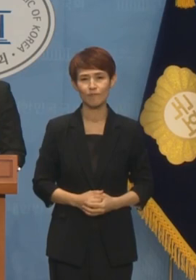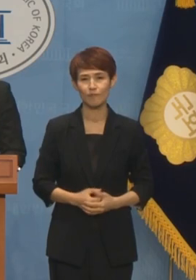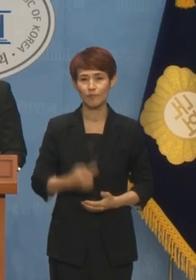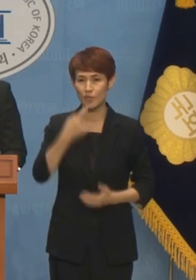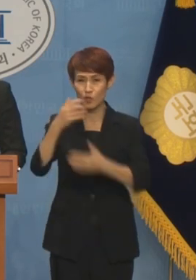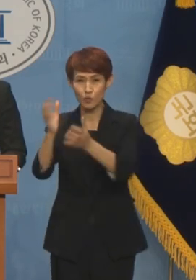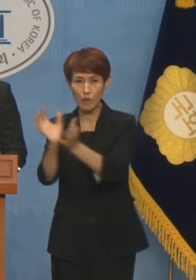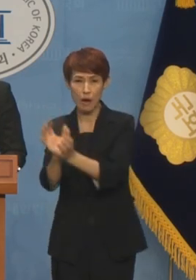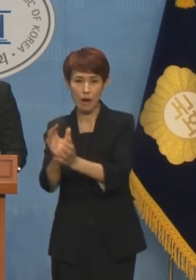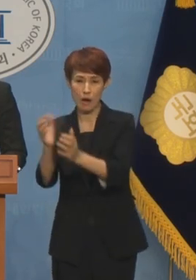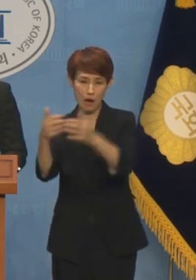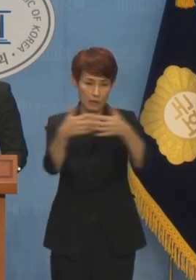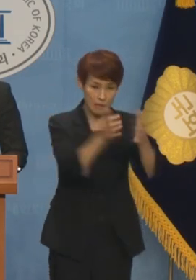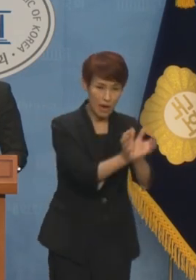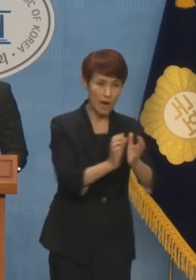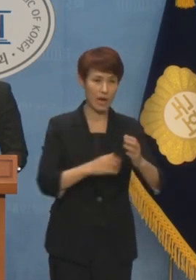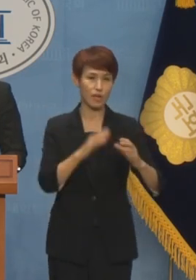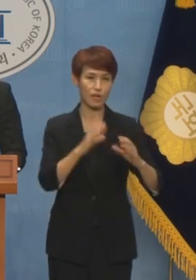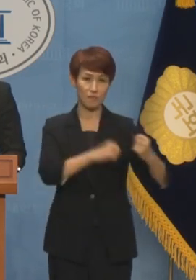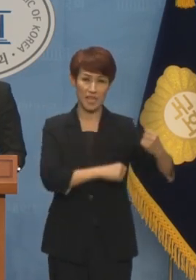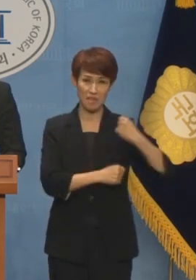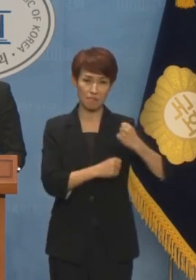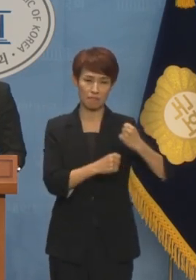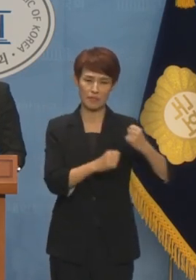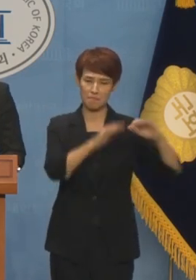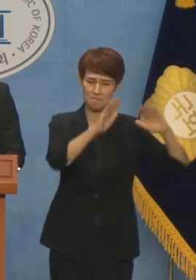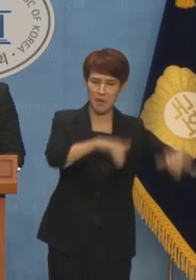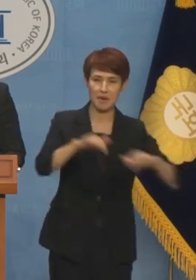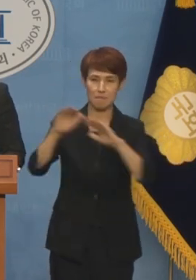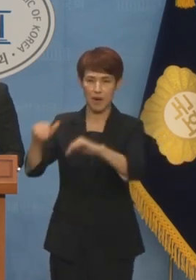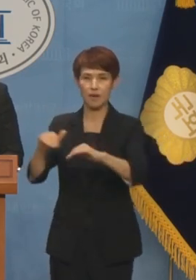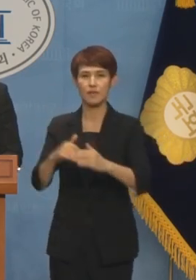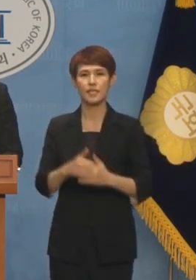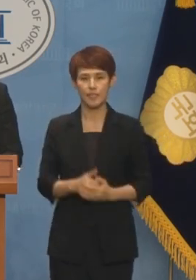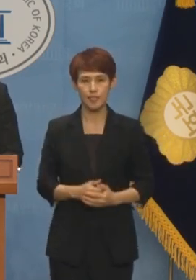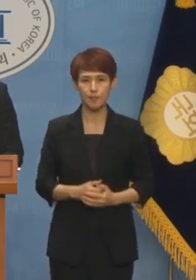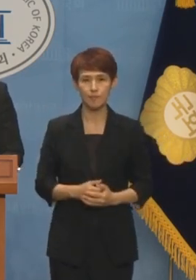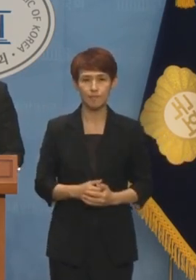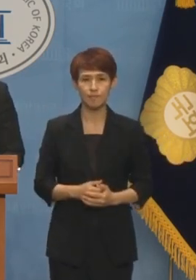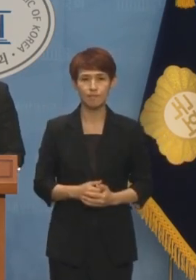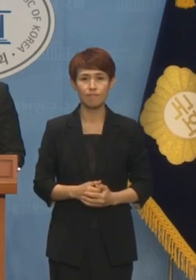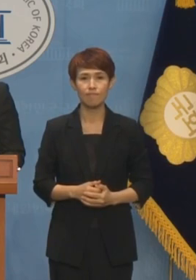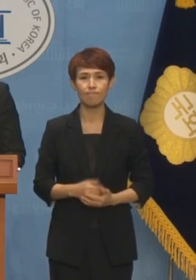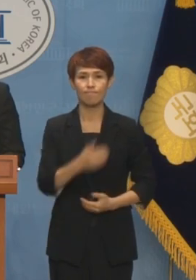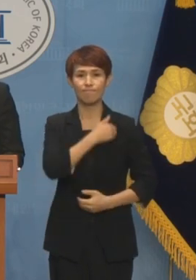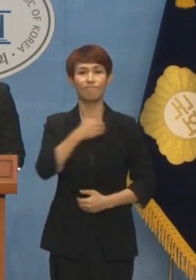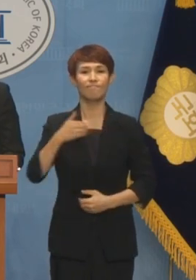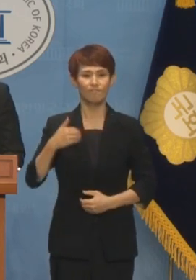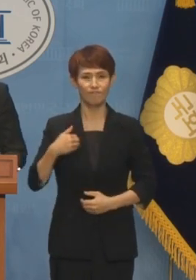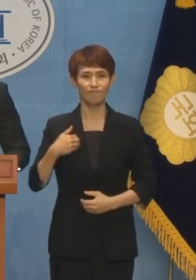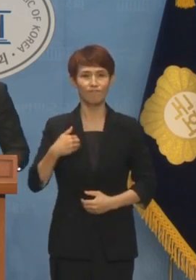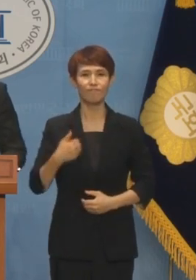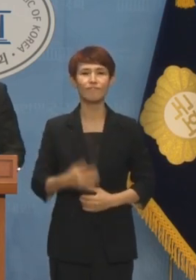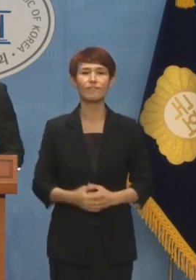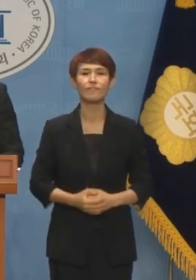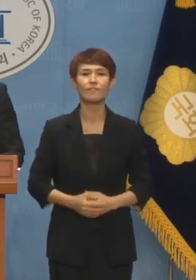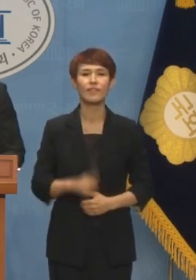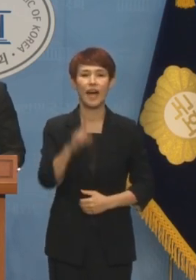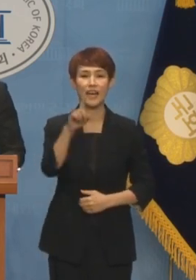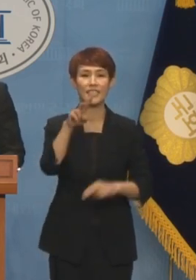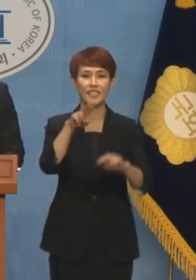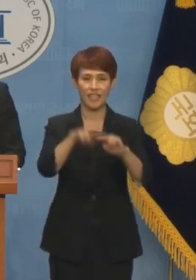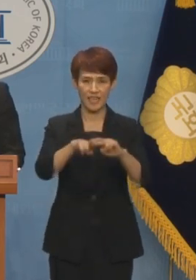민주당 거대 야당의 철옹성을 허물고 국민의힘의 지분과 석가래를 뽑아서 당당히 천하삼분지계의 한